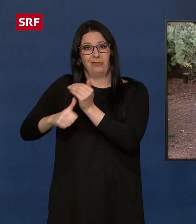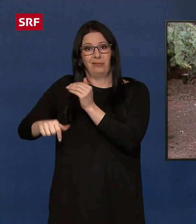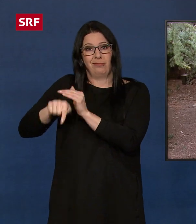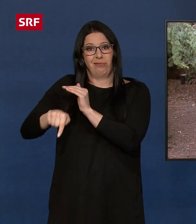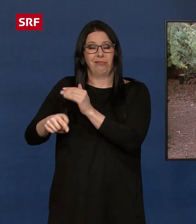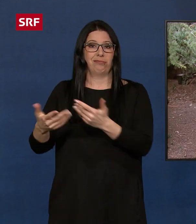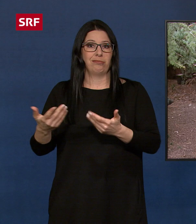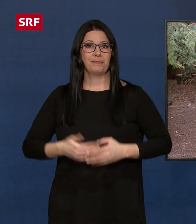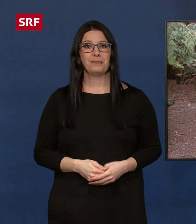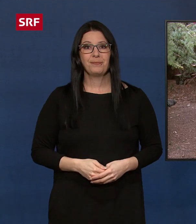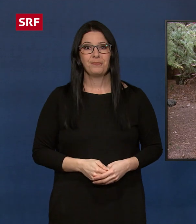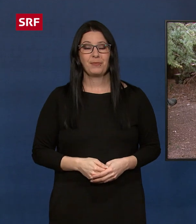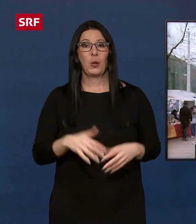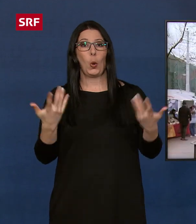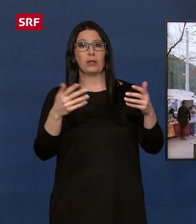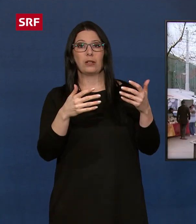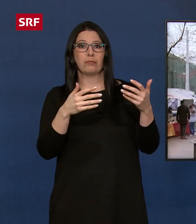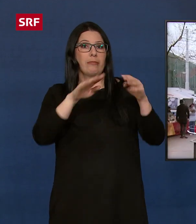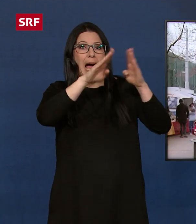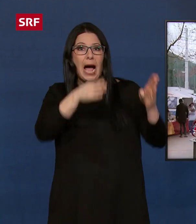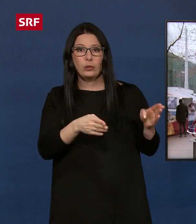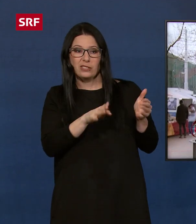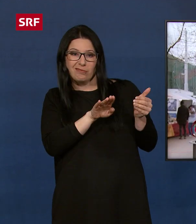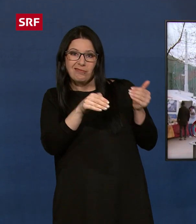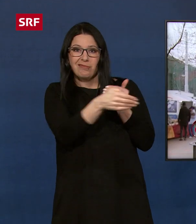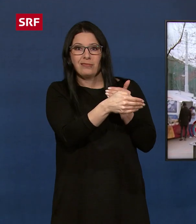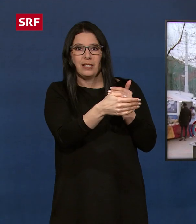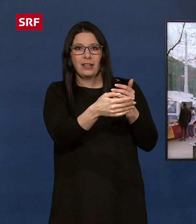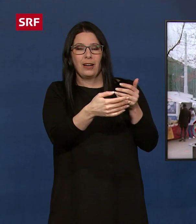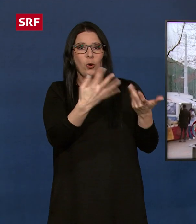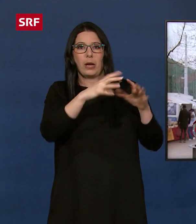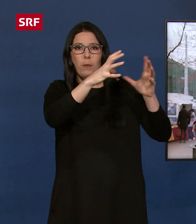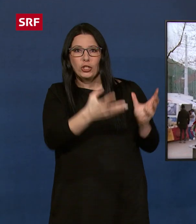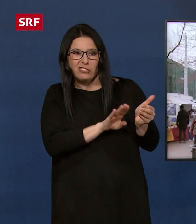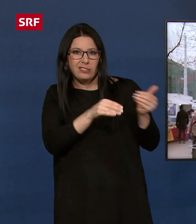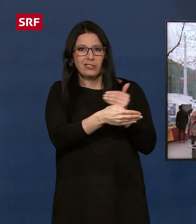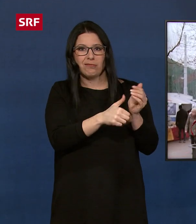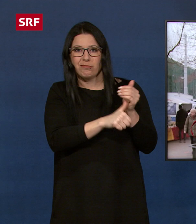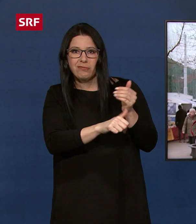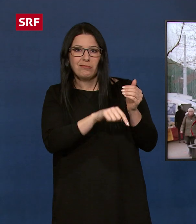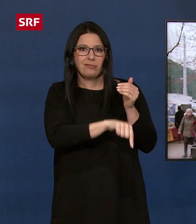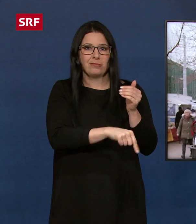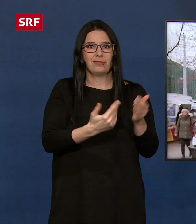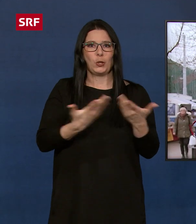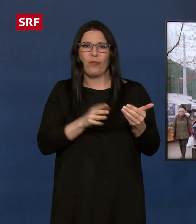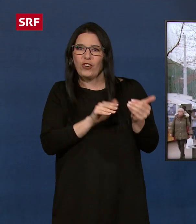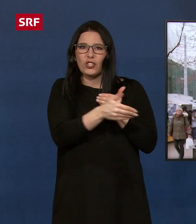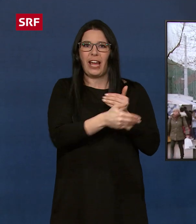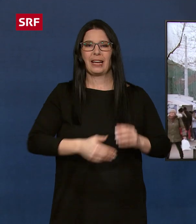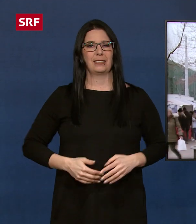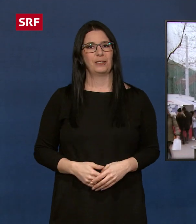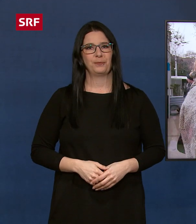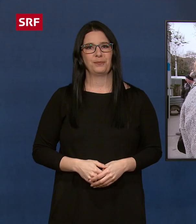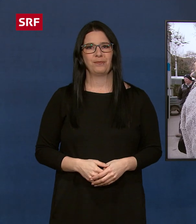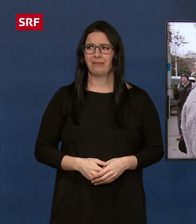unter dem Baum das Geschäft erledigen. Man ist hinter einer Hausecke, in Strassengraben, hinter einem Busch. Einfach an ein verstecktes Örtchen